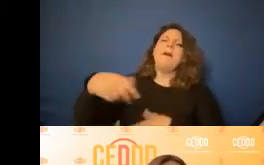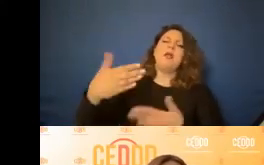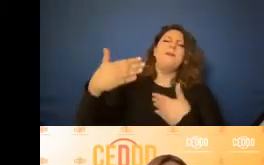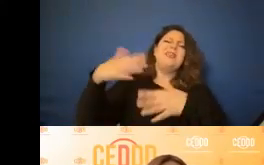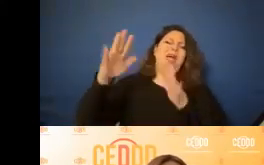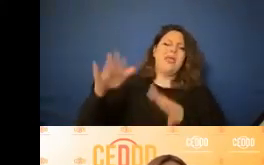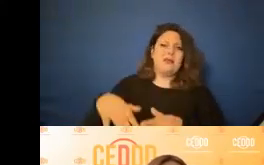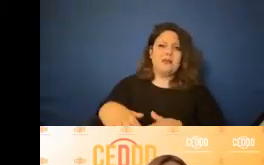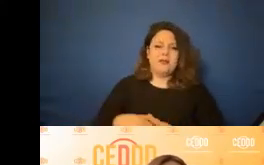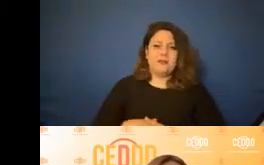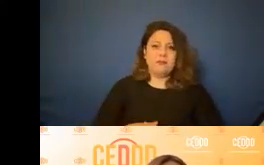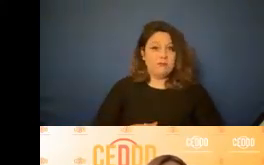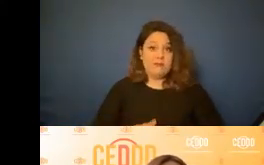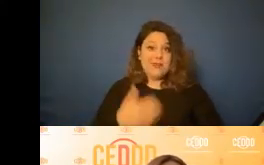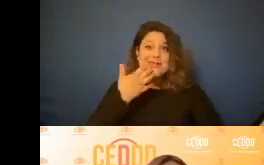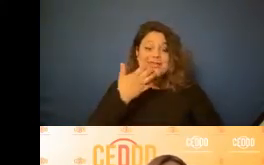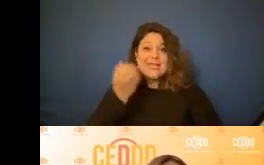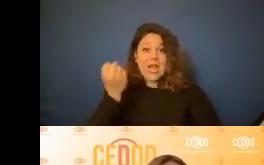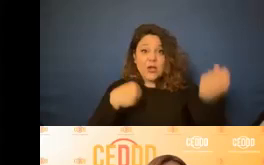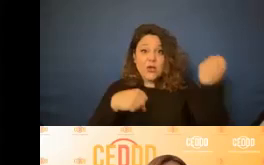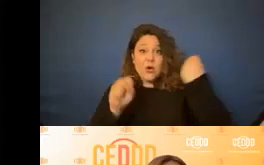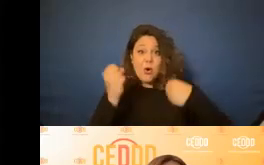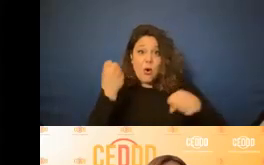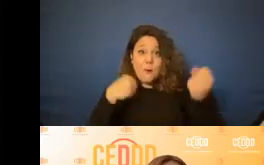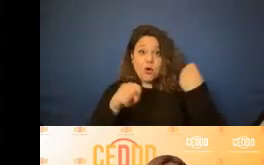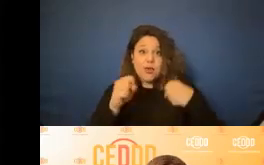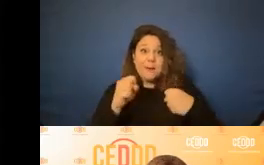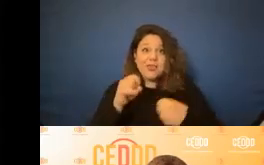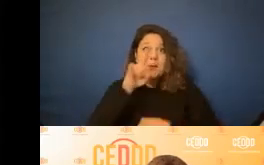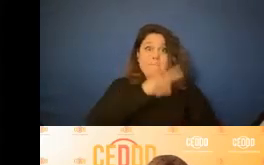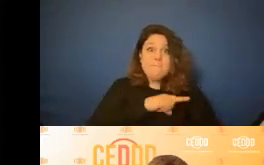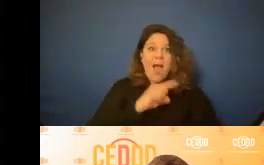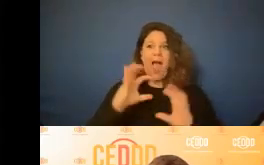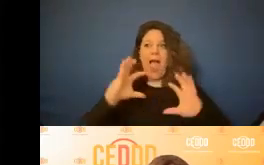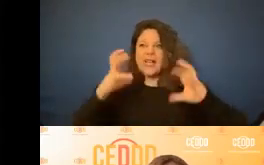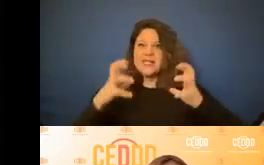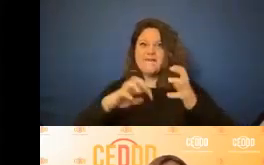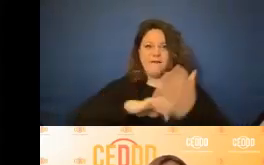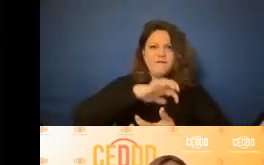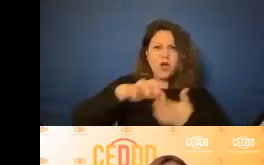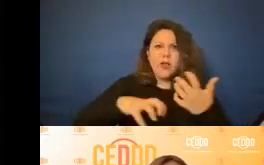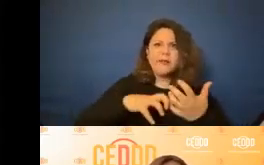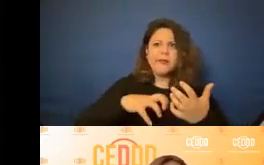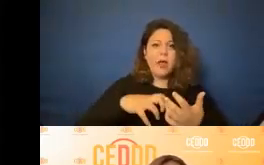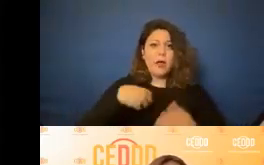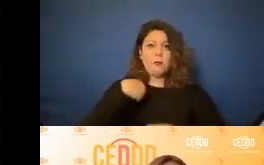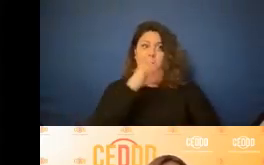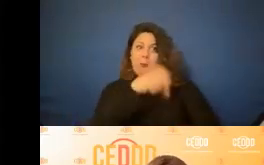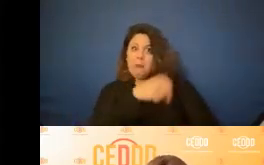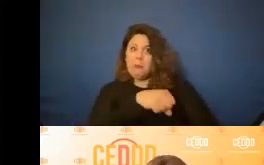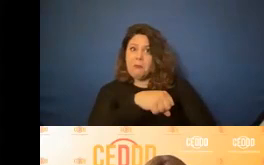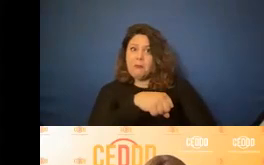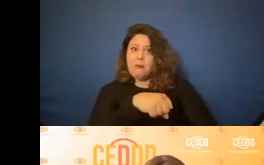vamos a ver. Si ignoramos unas conductas inadecuadas, agresivas, violentas hacia los demás, lo único que estamos